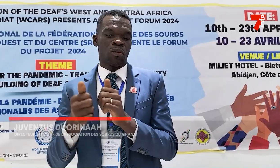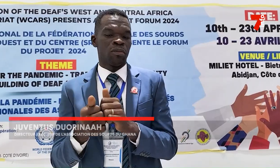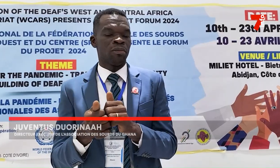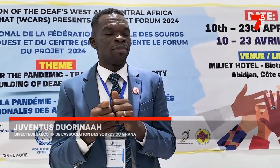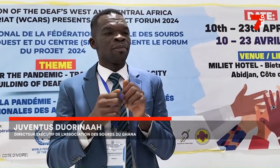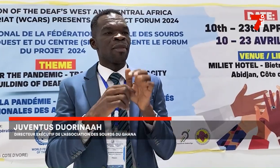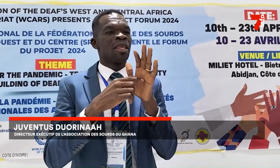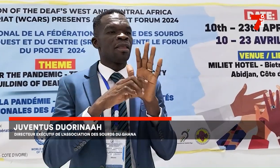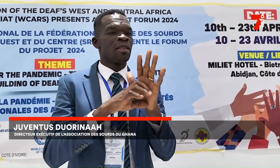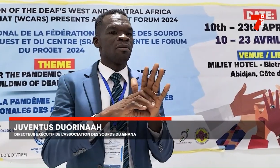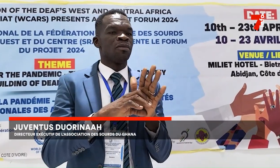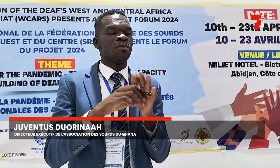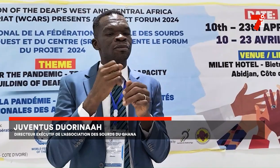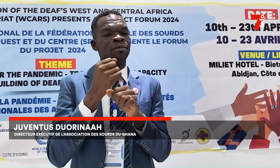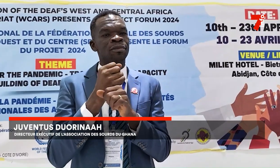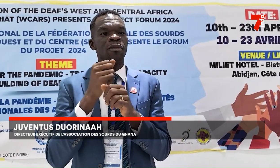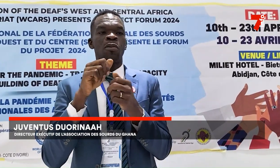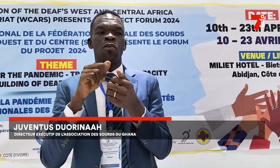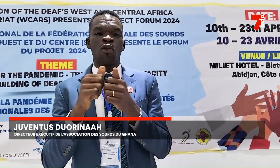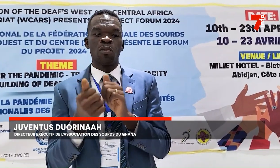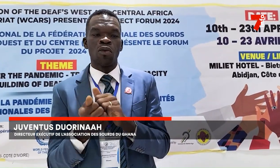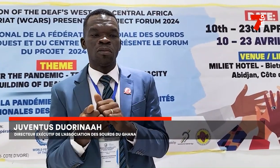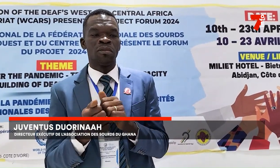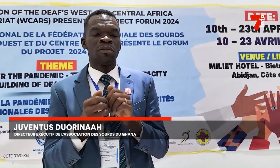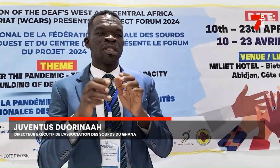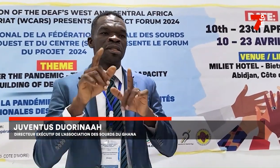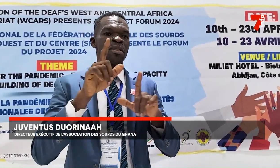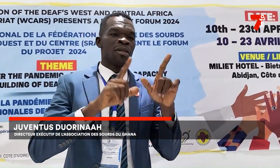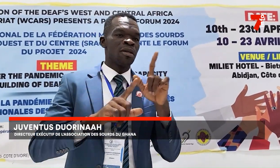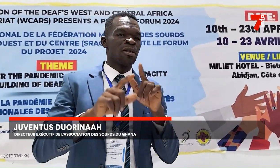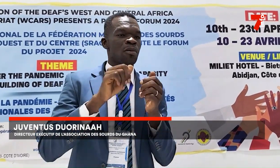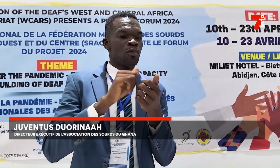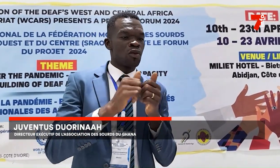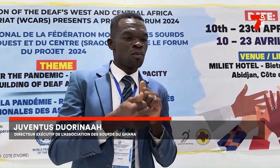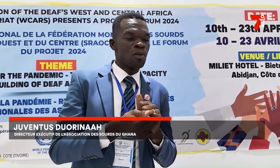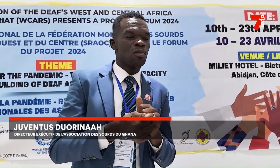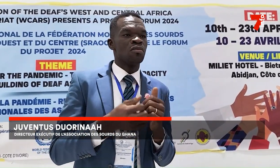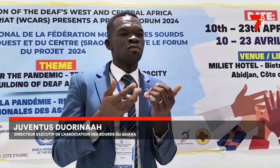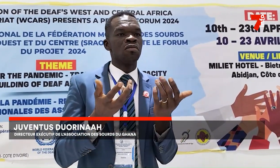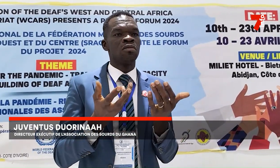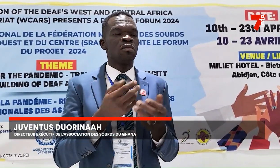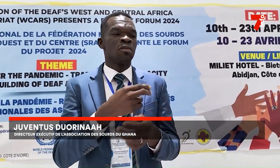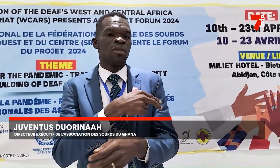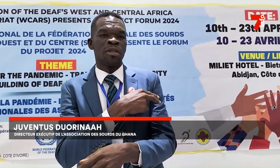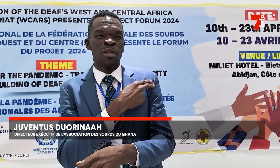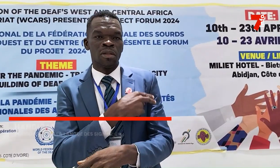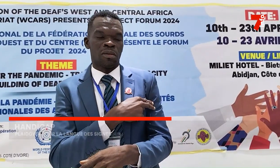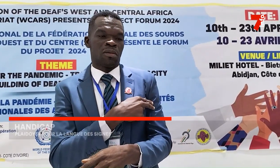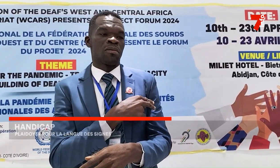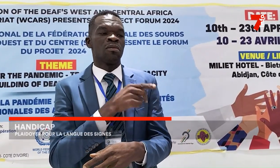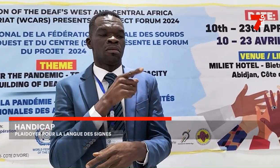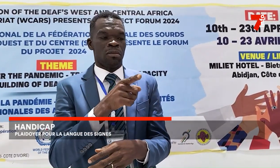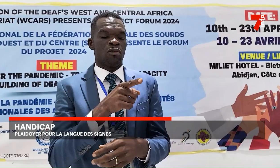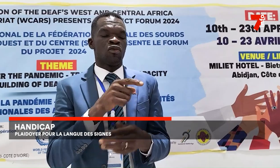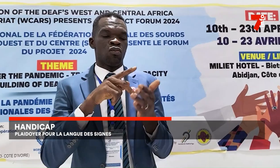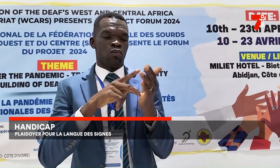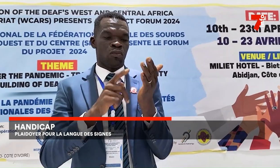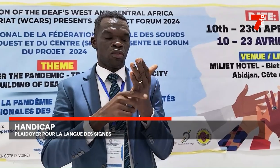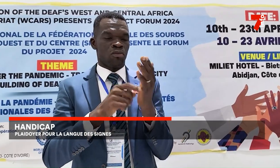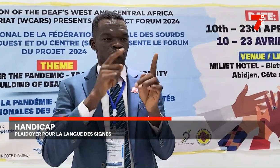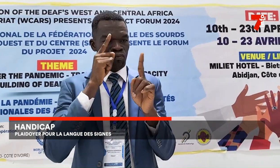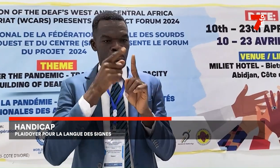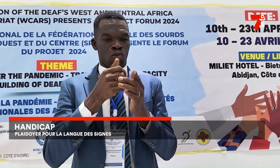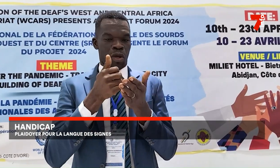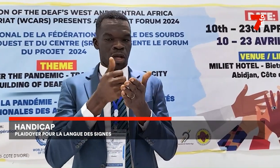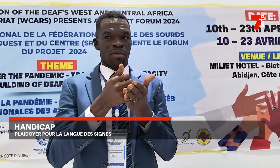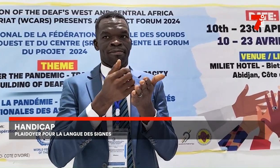pour gouvernement puisse aider ces associations à résoudre les problèmes auxquels sont confrontés les sourds, les problèmes